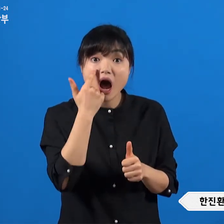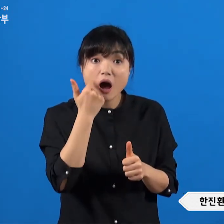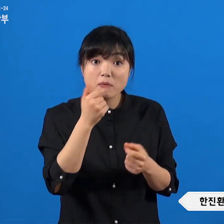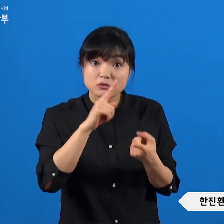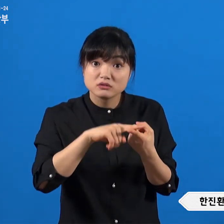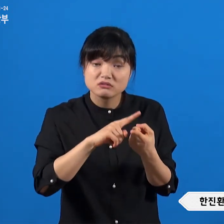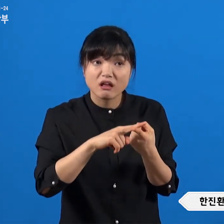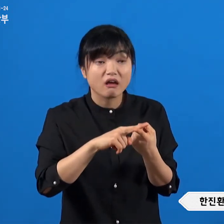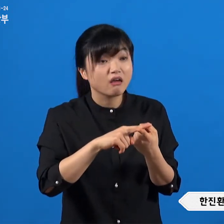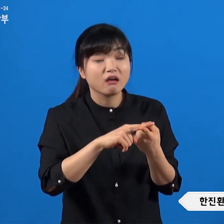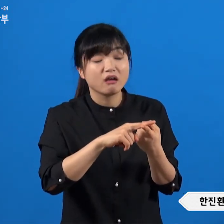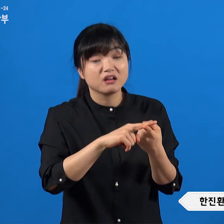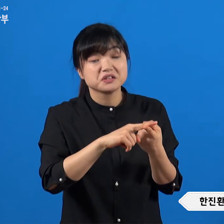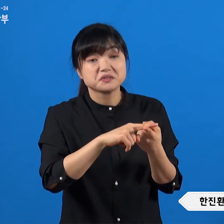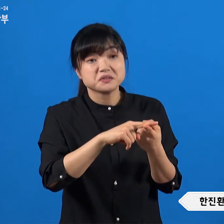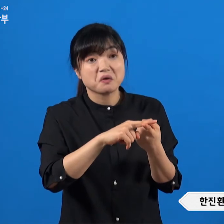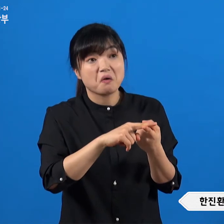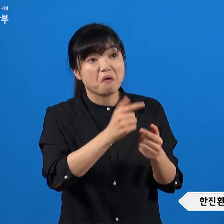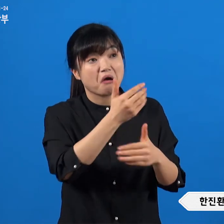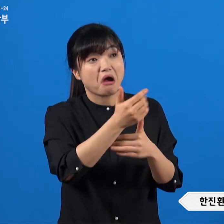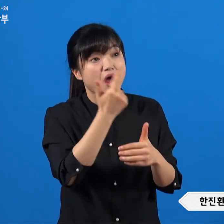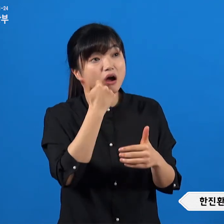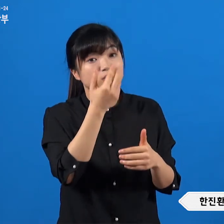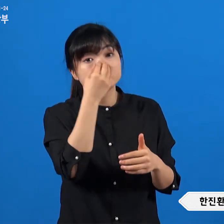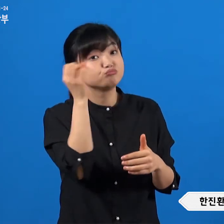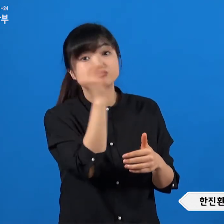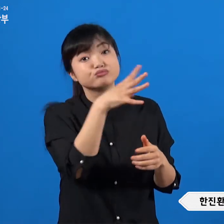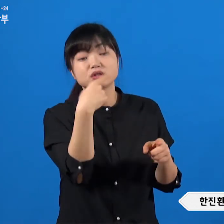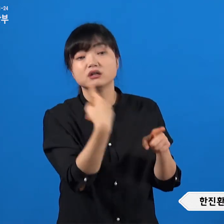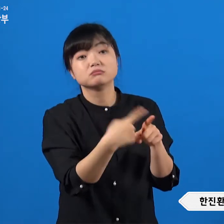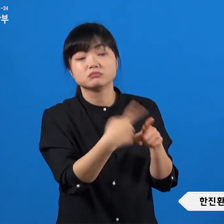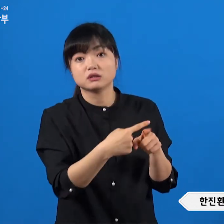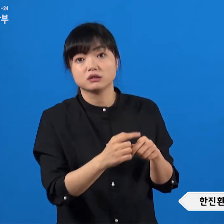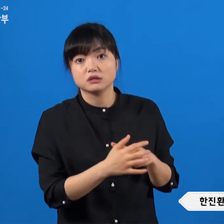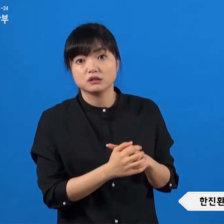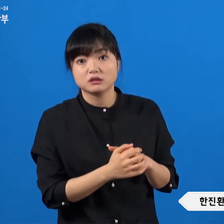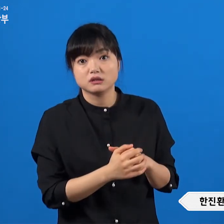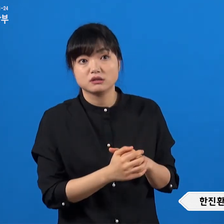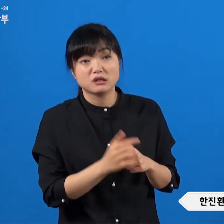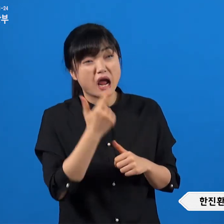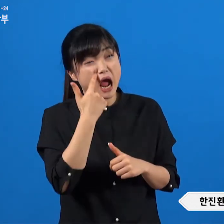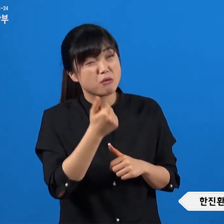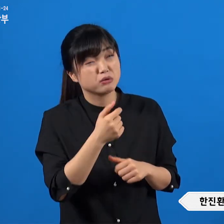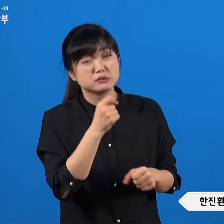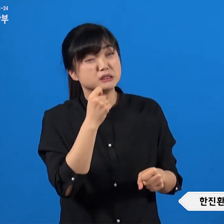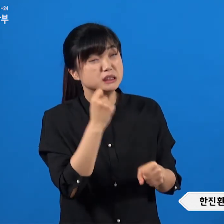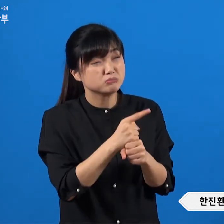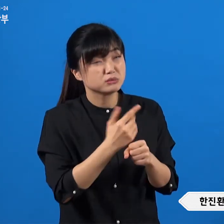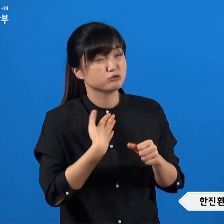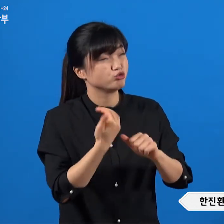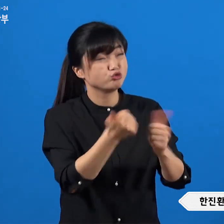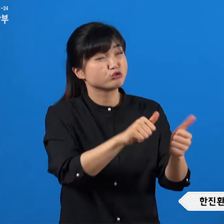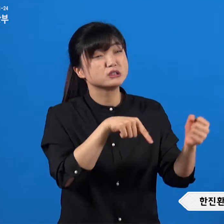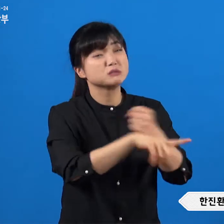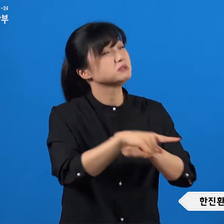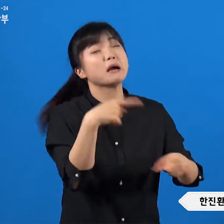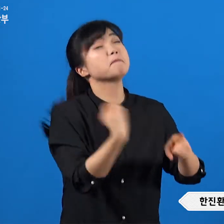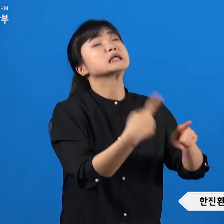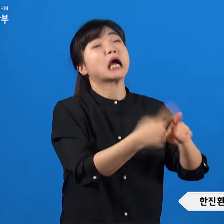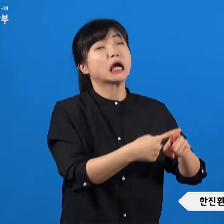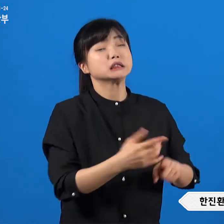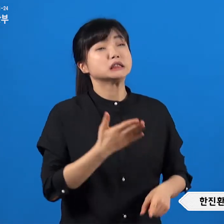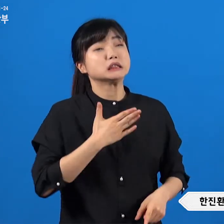아버지가 살아있어도 살아있는 것이 아니다, 그런 뜻 아닙니까? 나에게는 아버지는 이미 죽은 것이나 마찬가지다, 그런 뜻